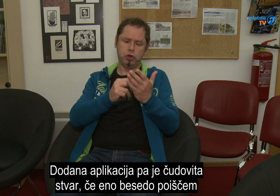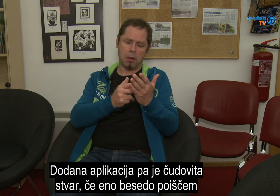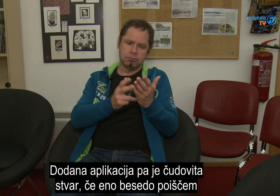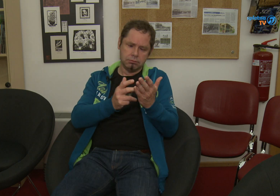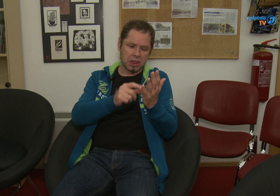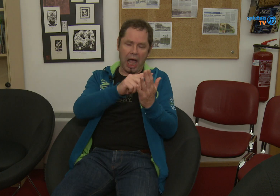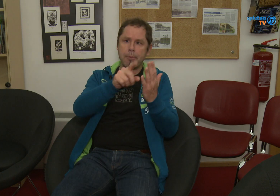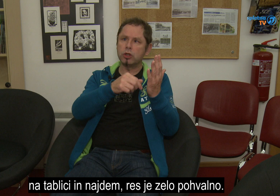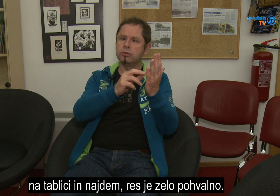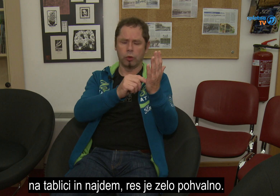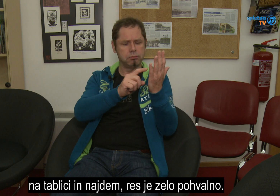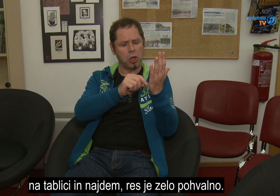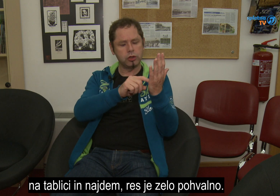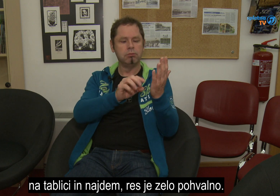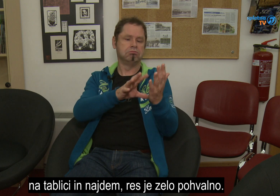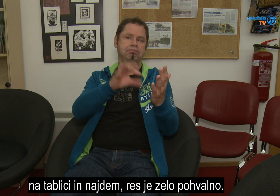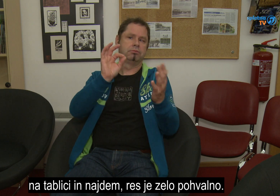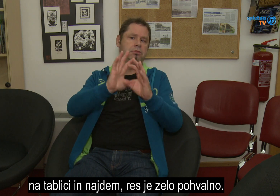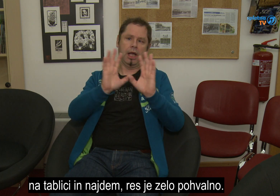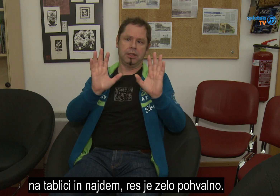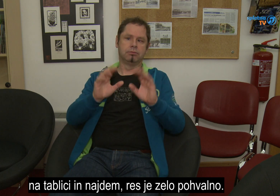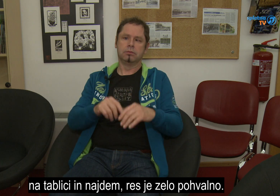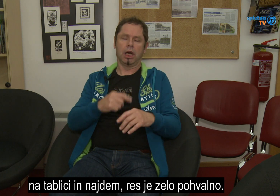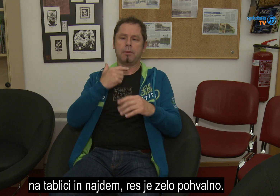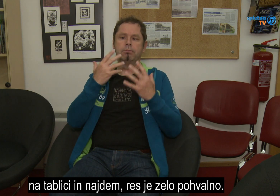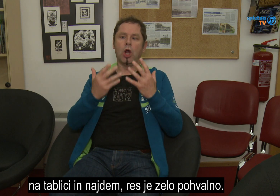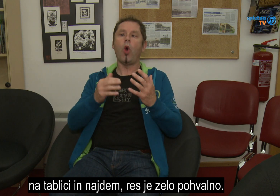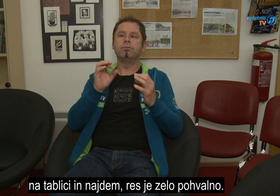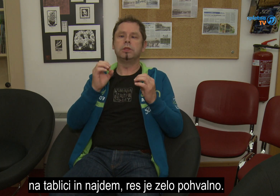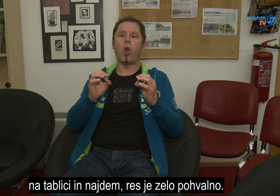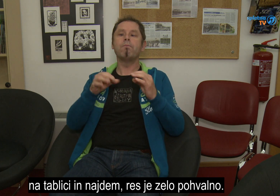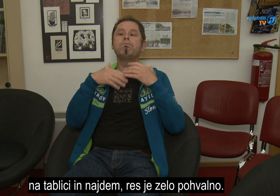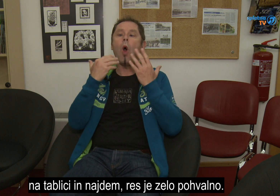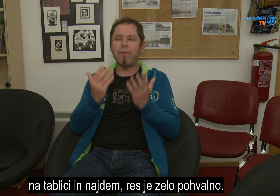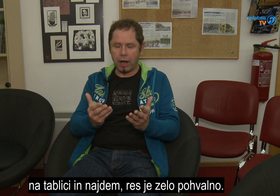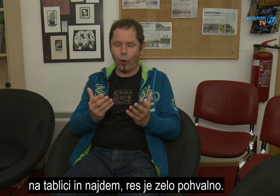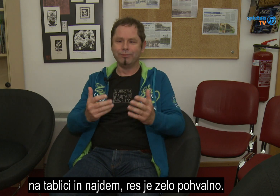poiščem, tablico poiščem, najdem. Res zelo pohvalno.